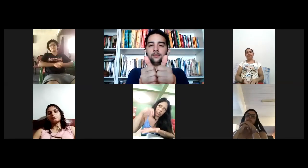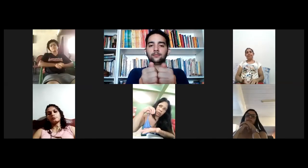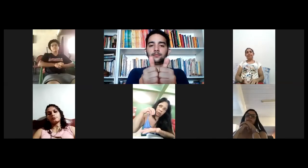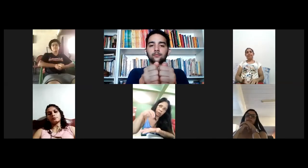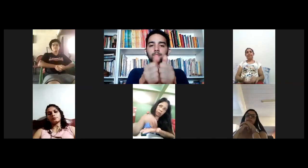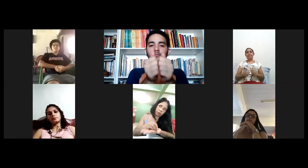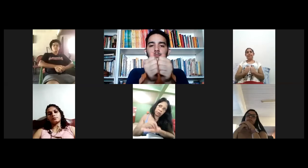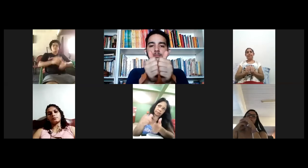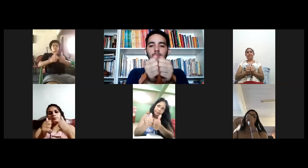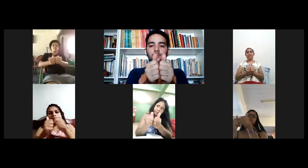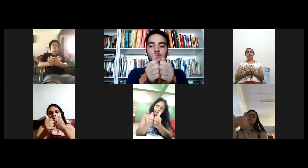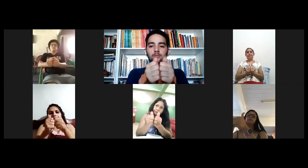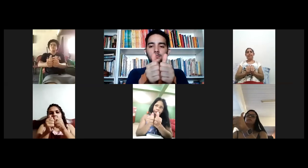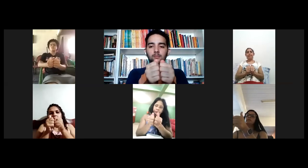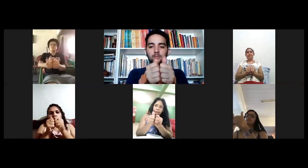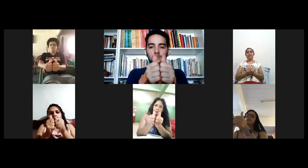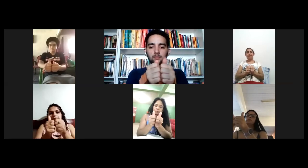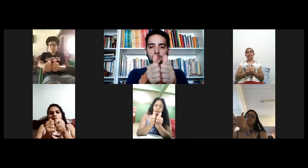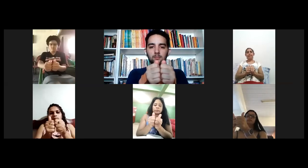Amendoim.